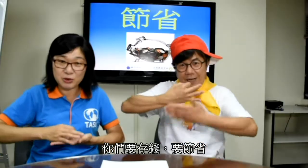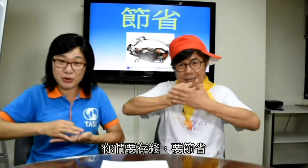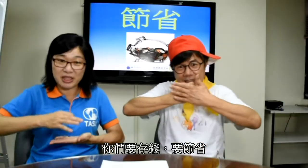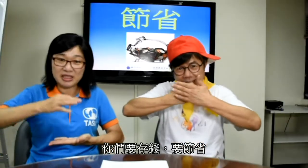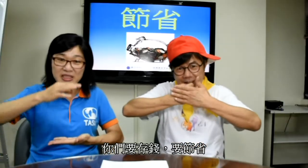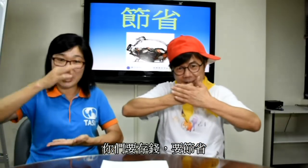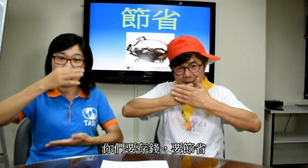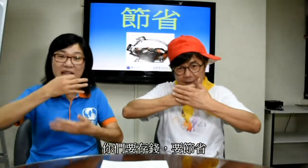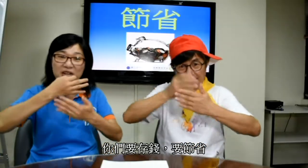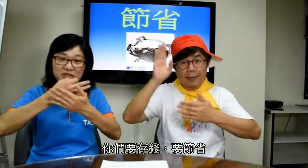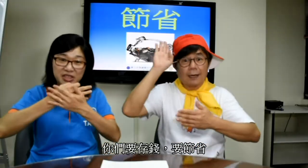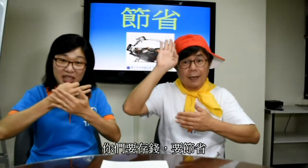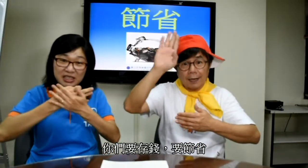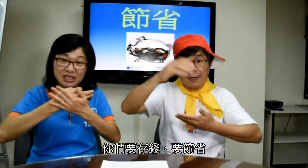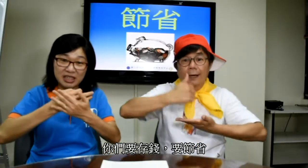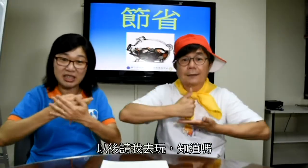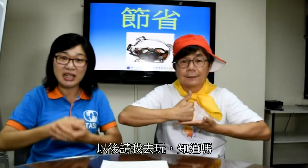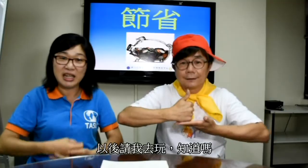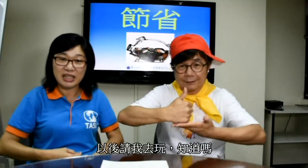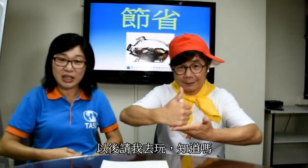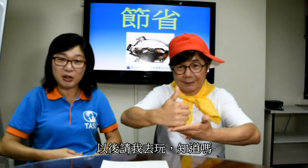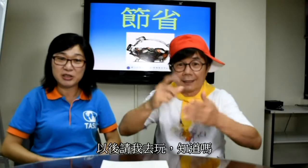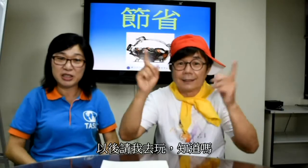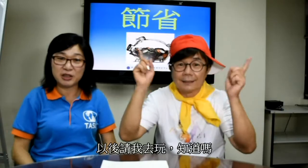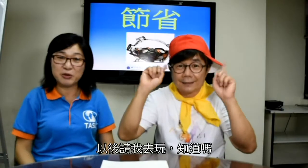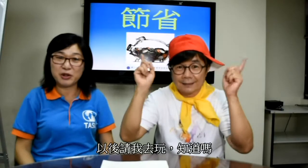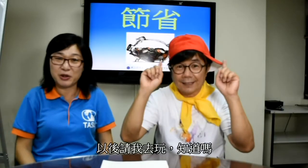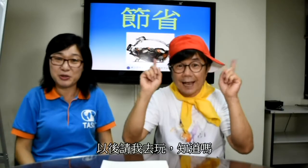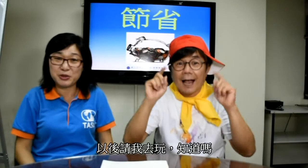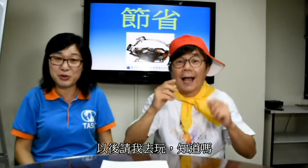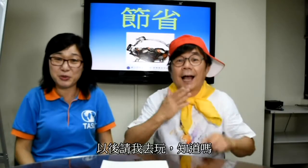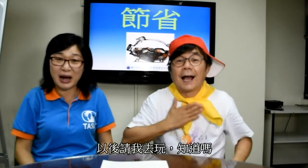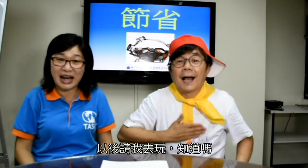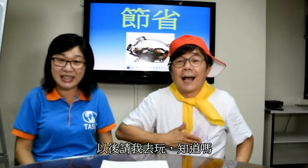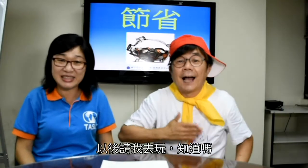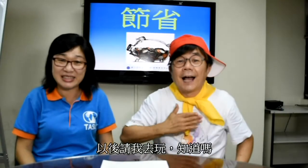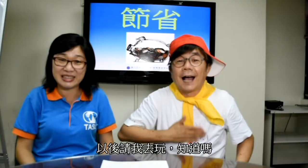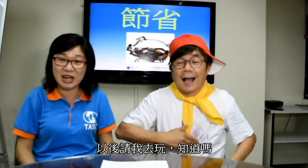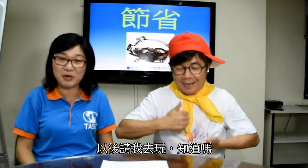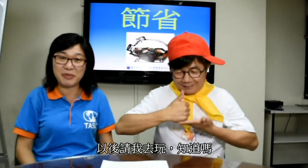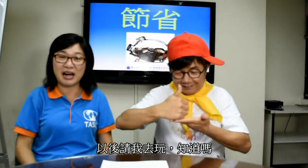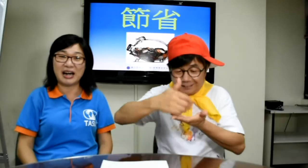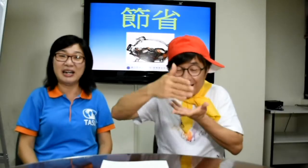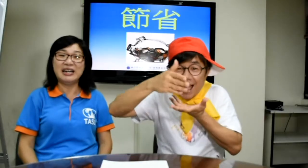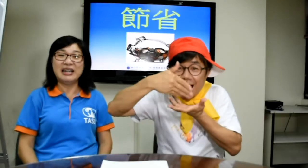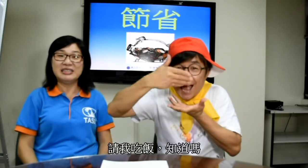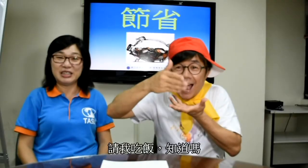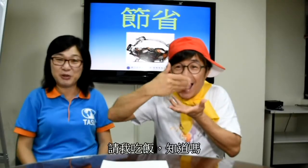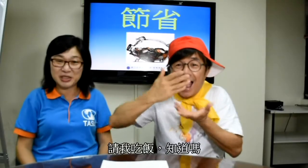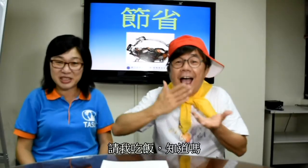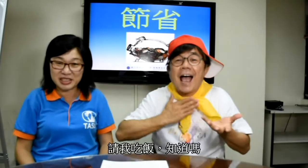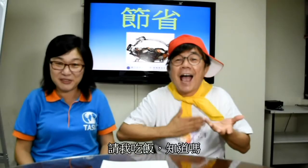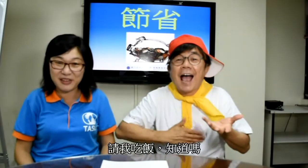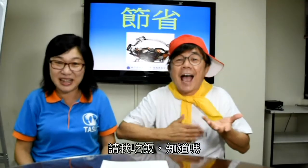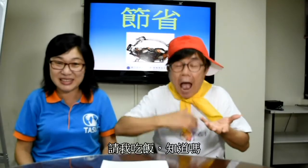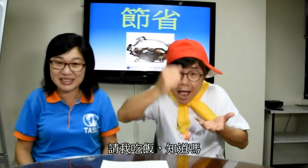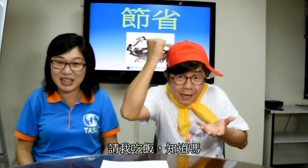存钱要节省，以后请我去玩，知道吗？请我吃饭，知道